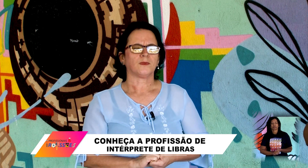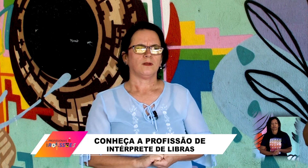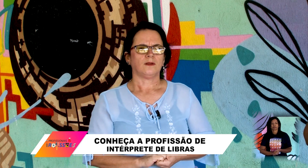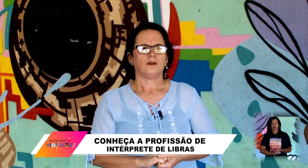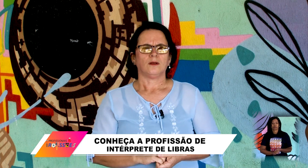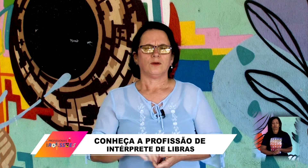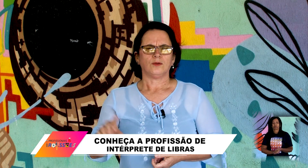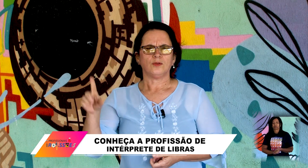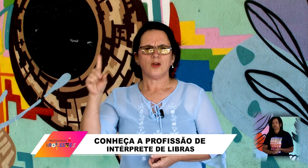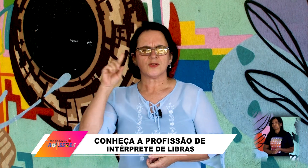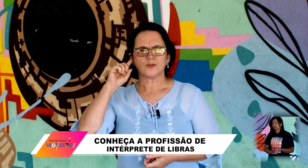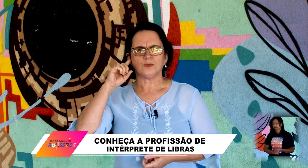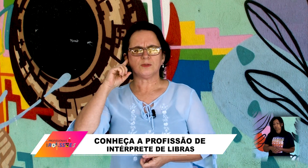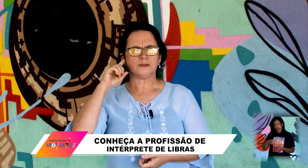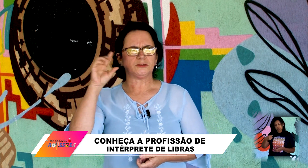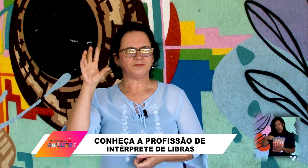o